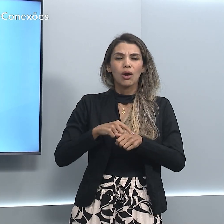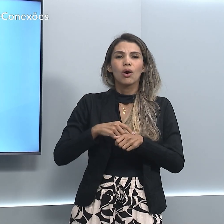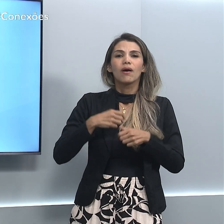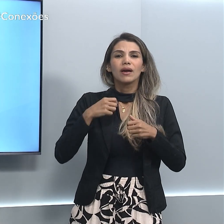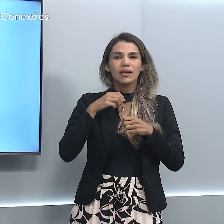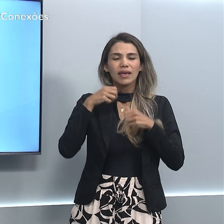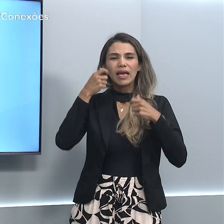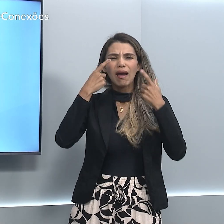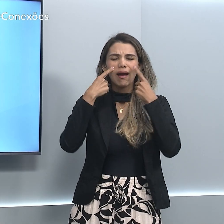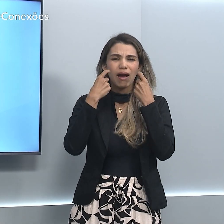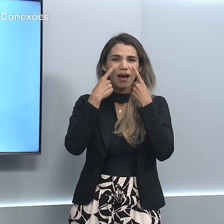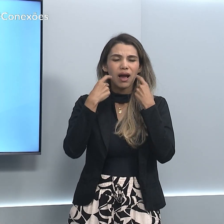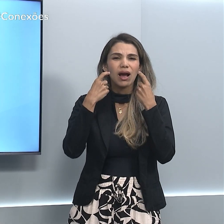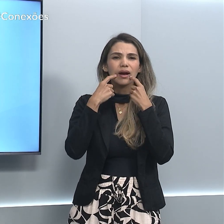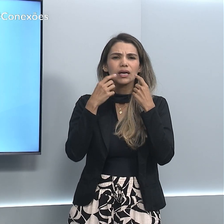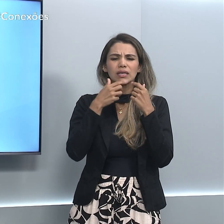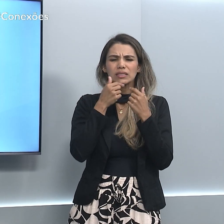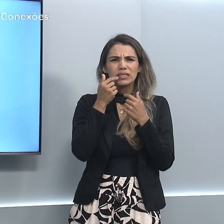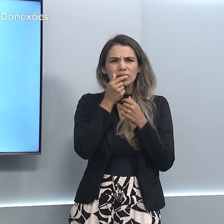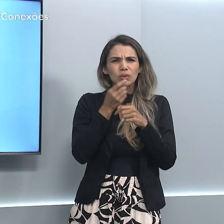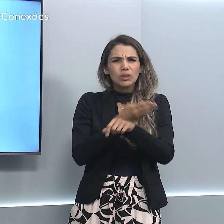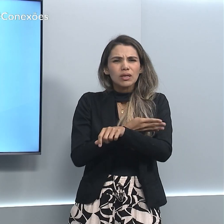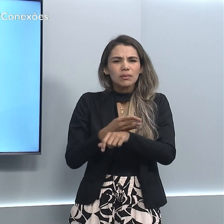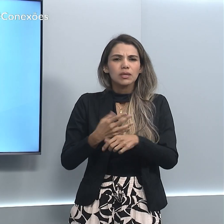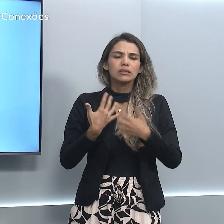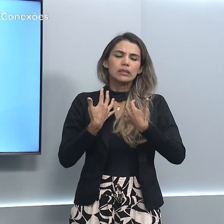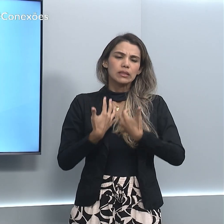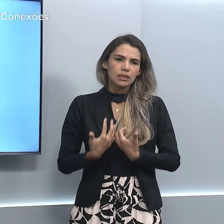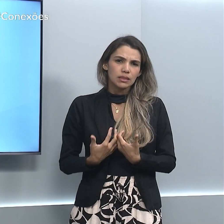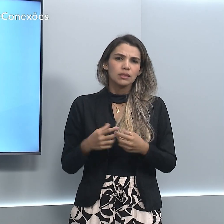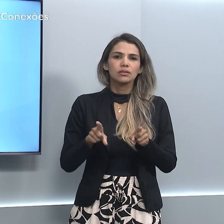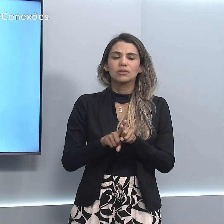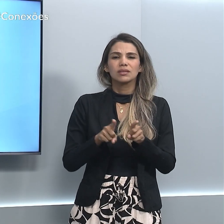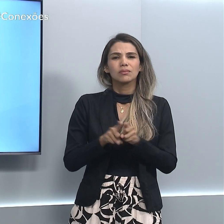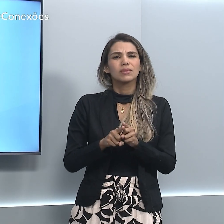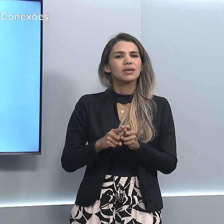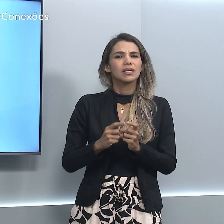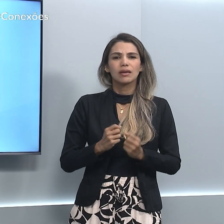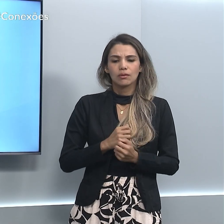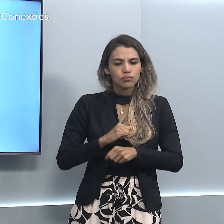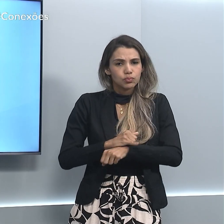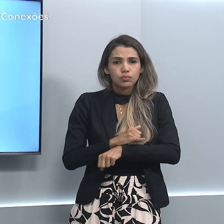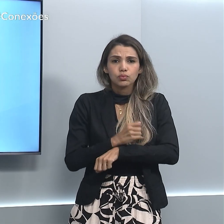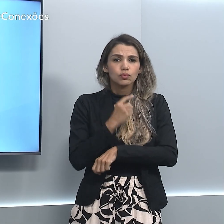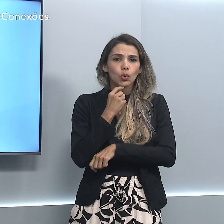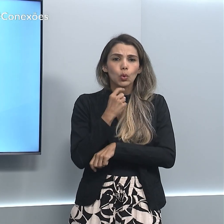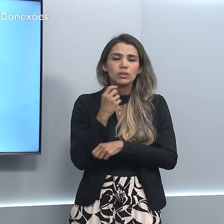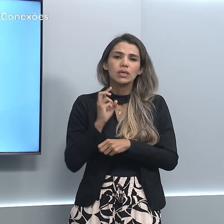acelerada, além de cansaço e dificuldade para ganhar peso.